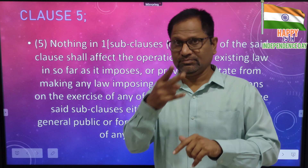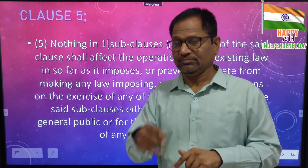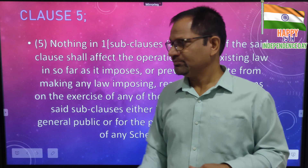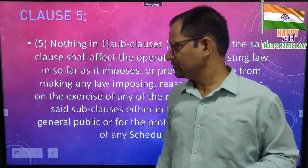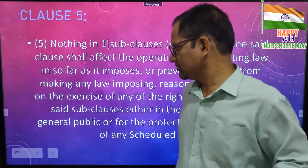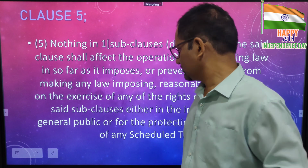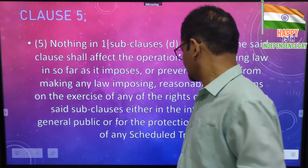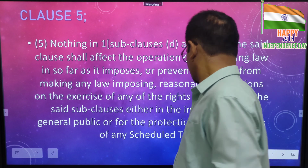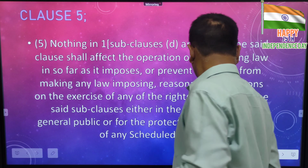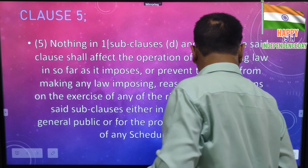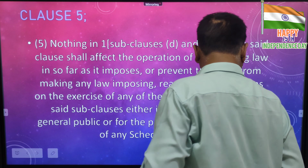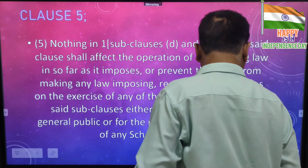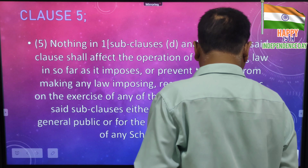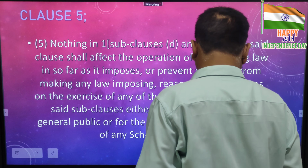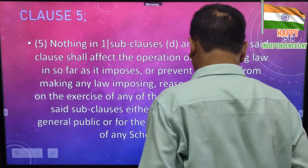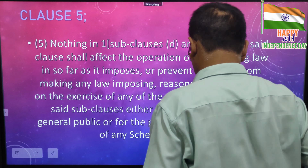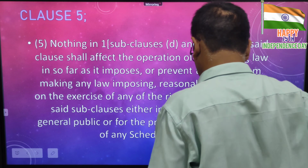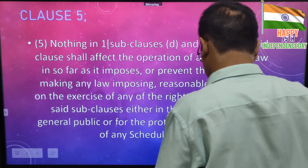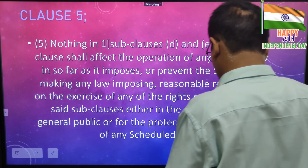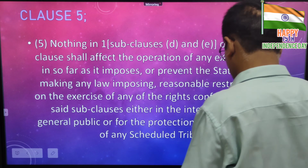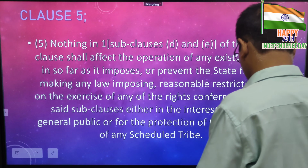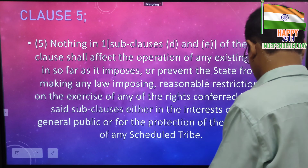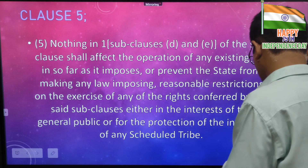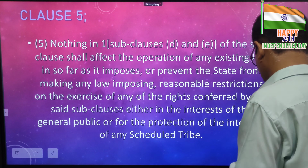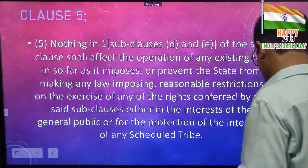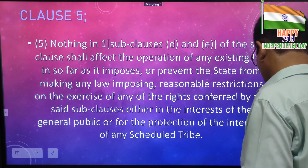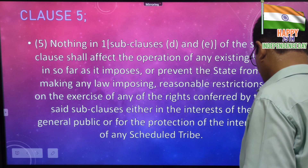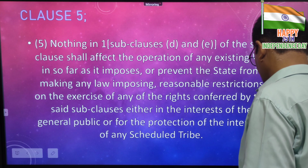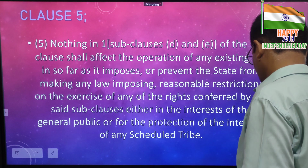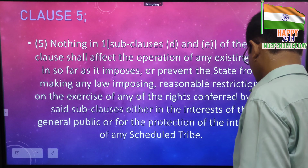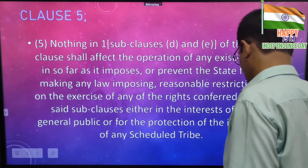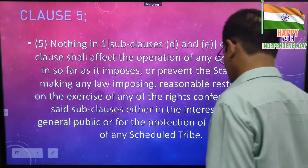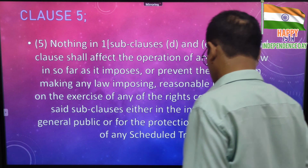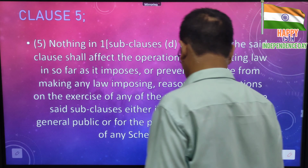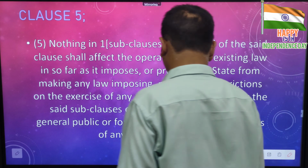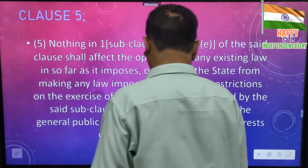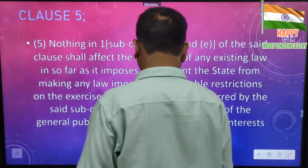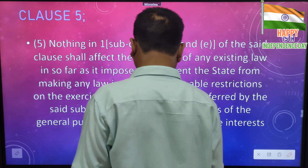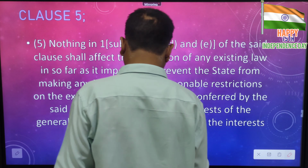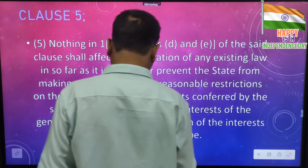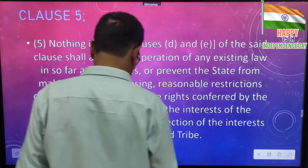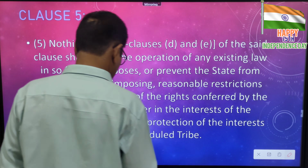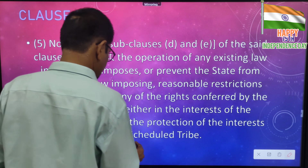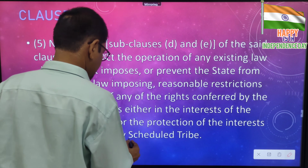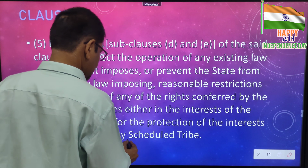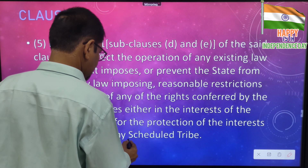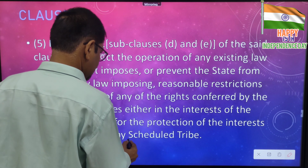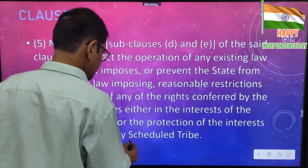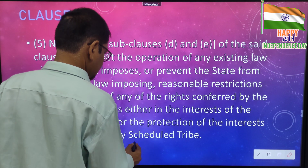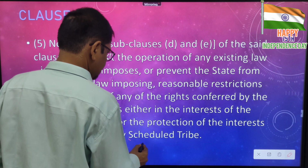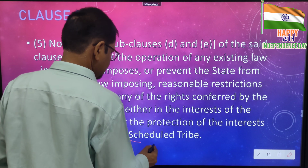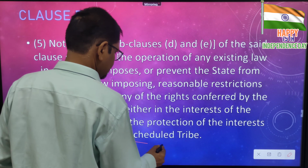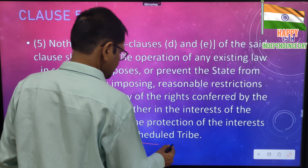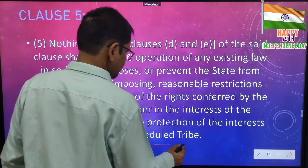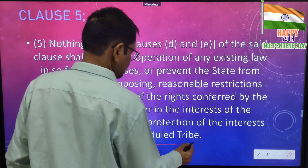or prevent the state from making any law imposing reasonable restrictions on the exercise of any of the rights conferred by the